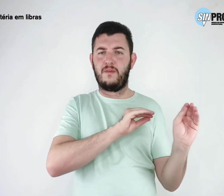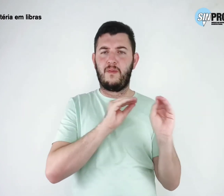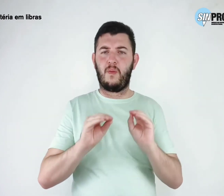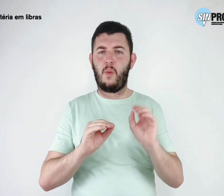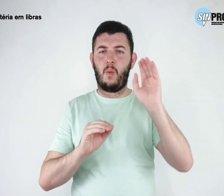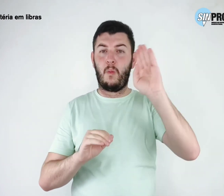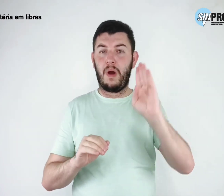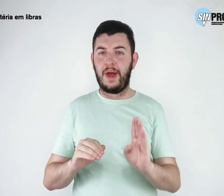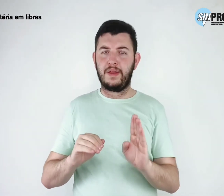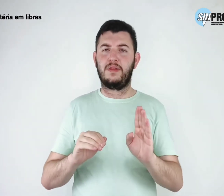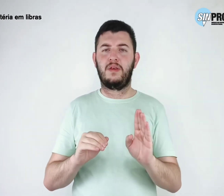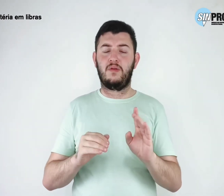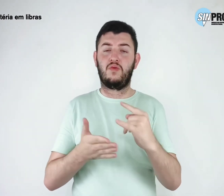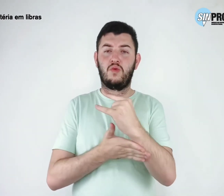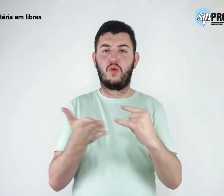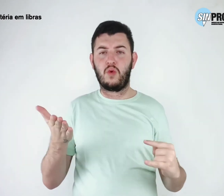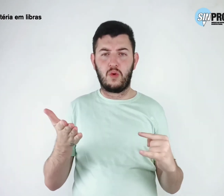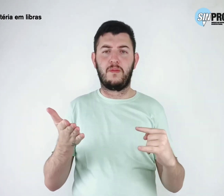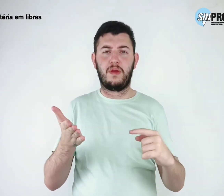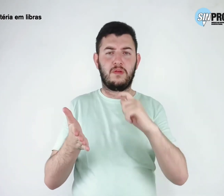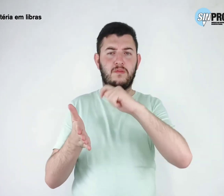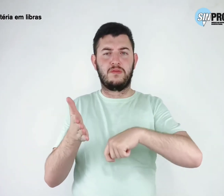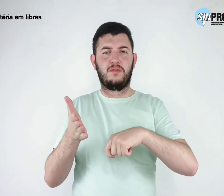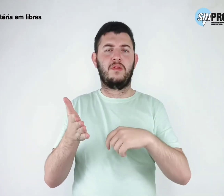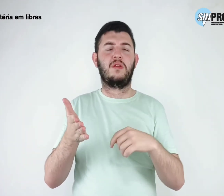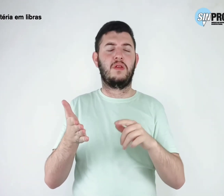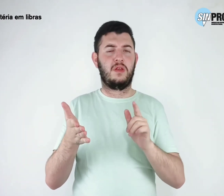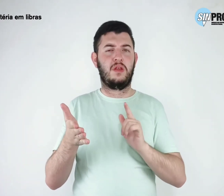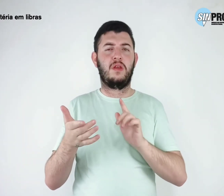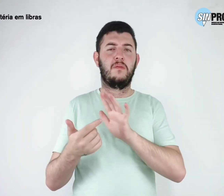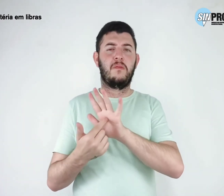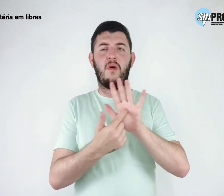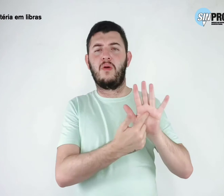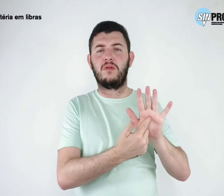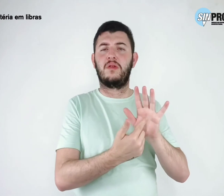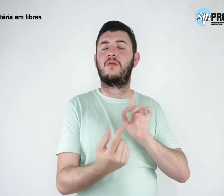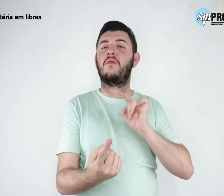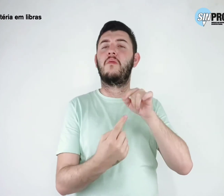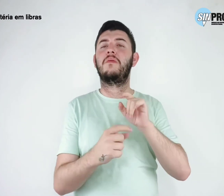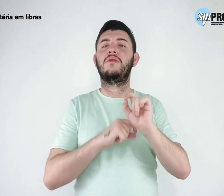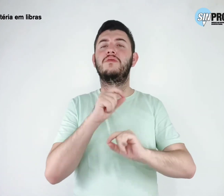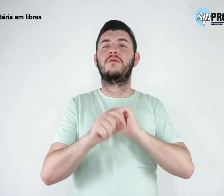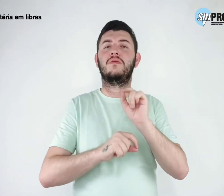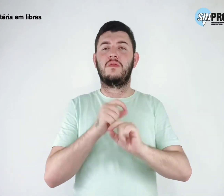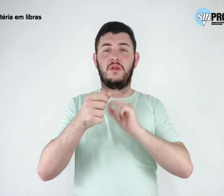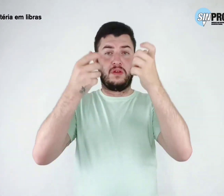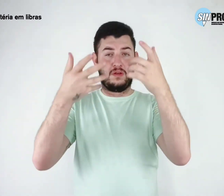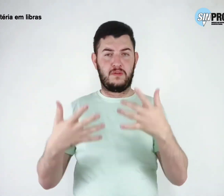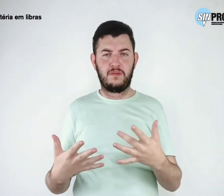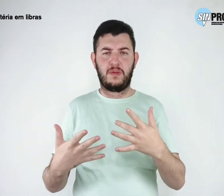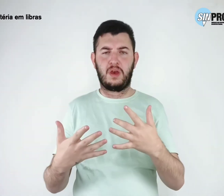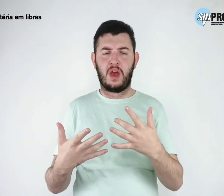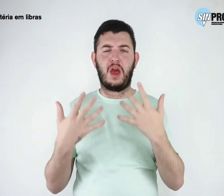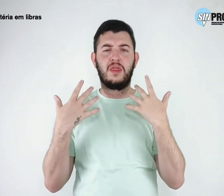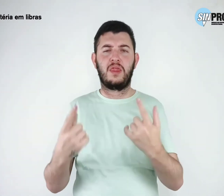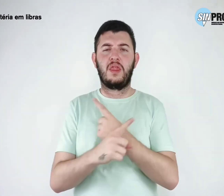africana, abaixo assinadas, vêm a público manifestar seu repúdio aos